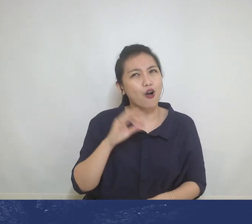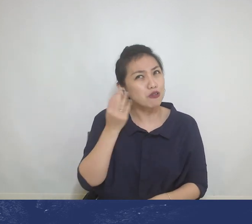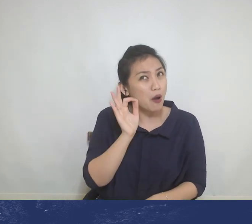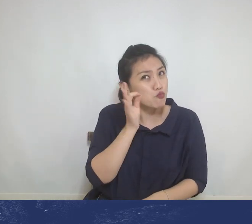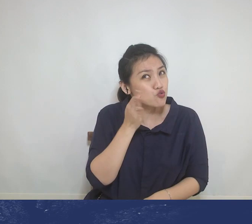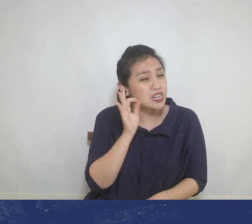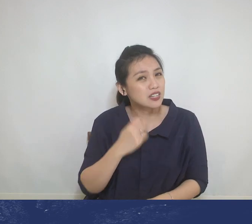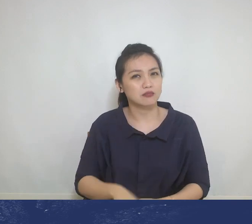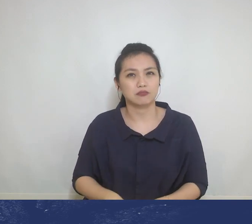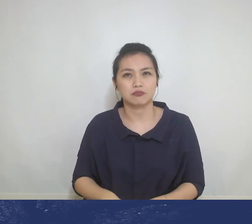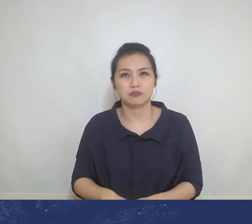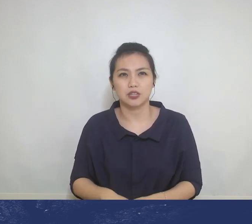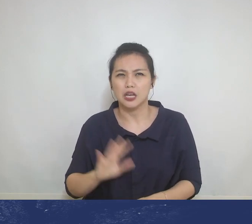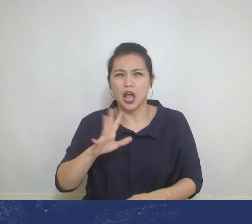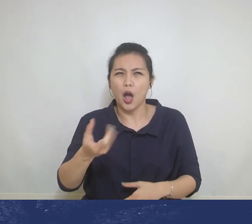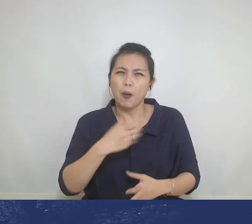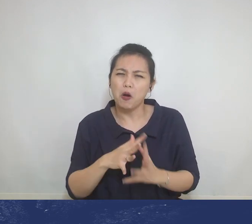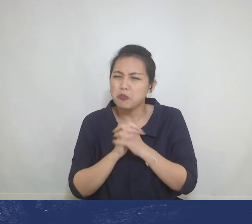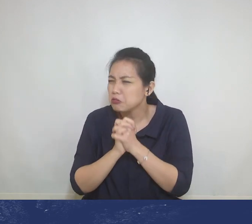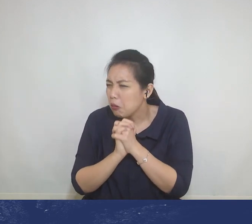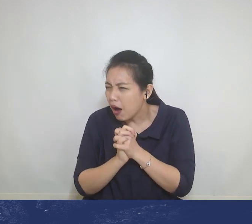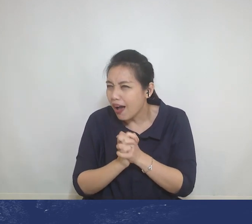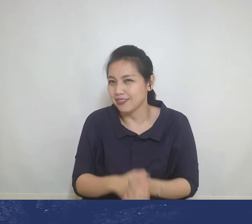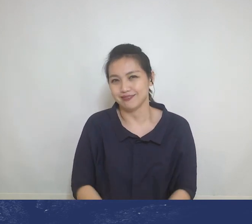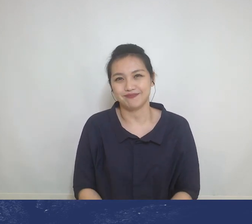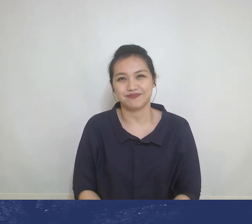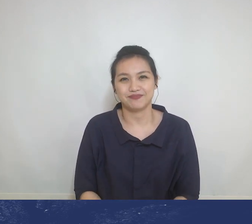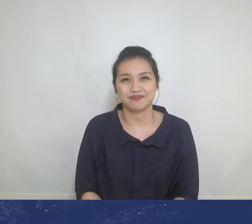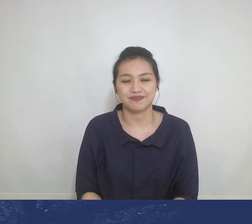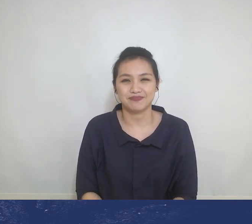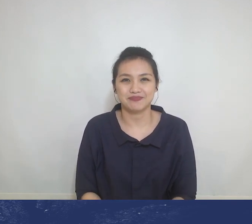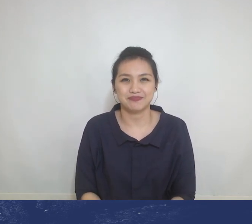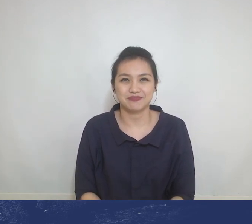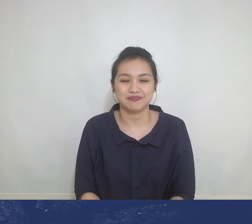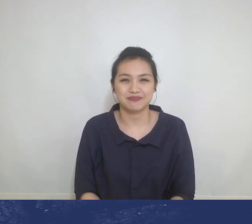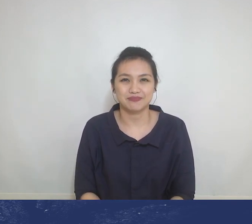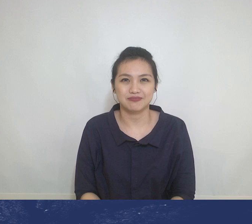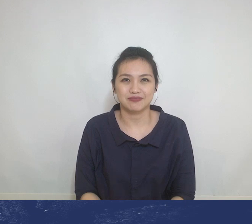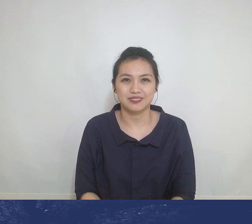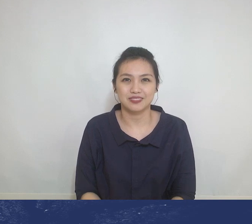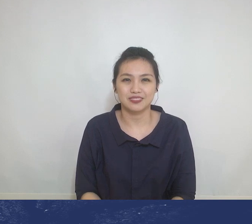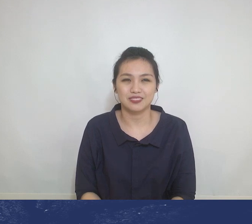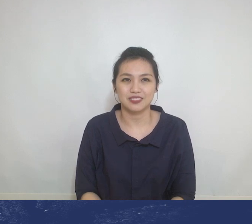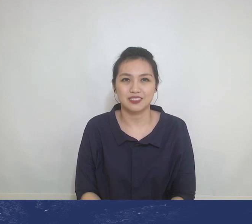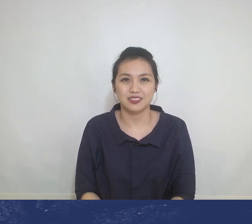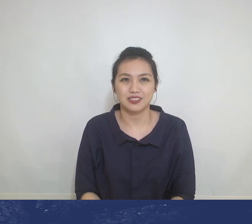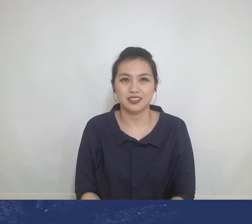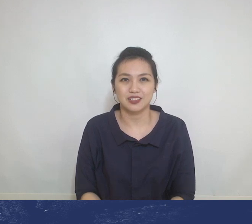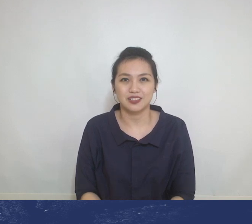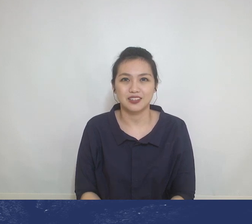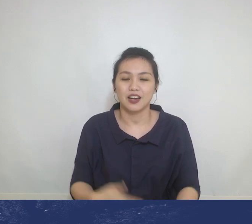apa, selalu ada alasannya. Suruh doa. Kayak firman-firman kayak begini, apa kehendak Tuhan kayak gini tuh enggak tidak